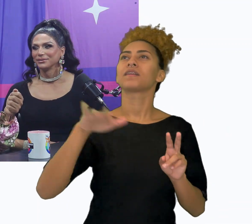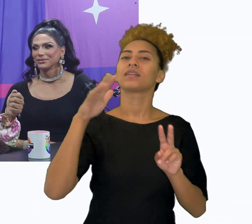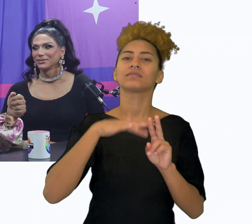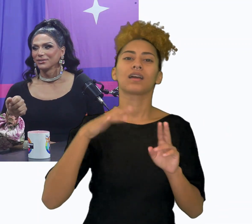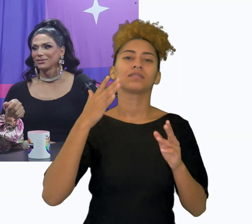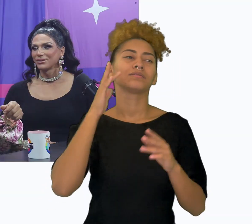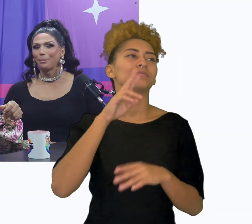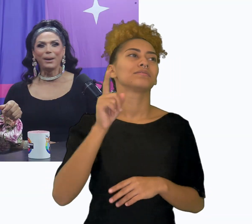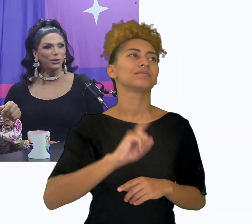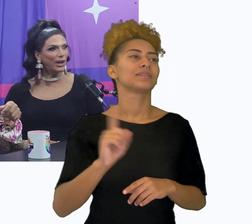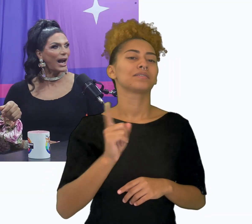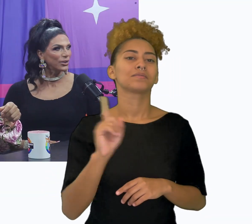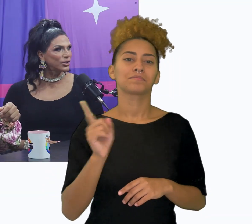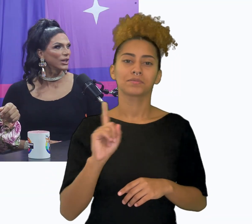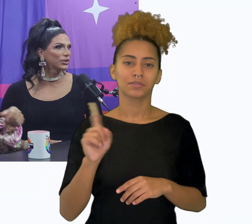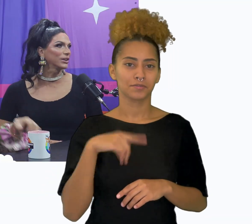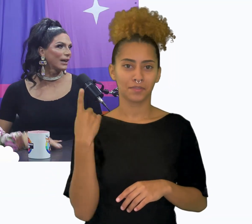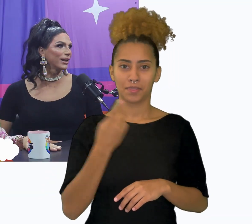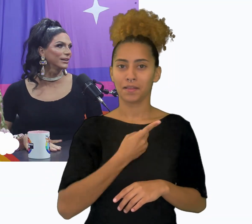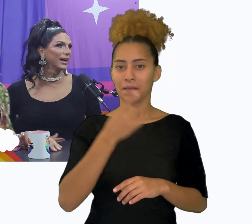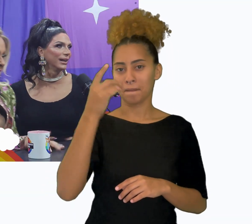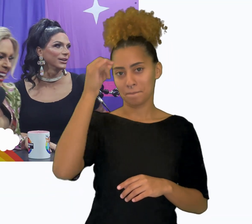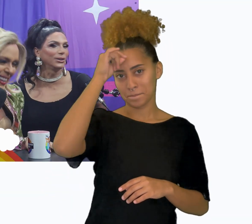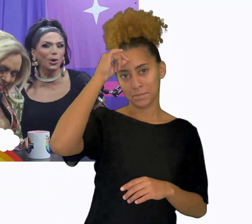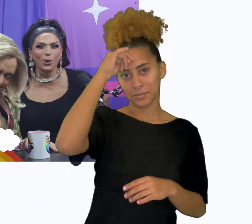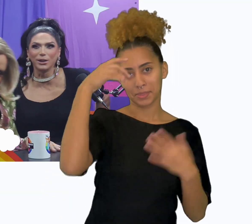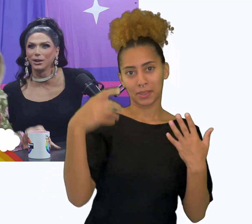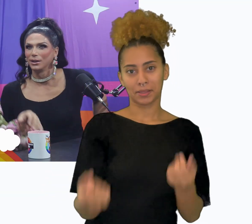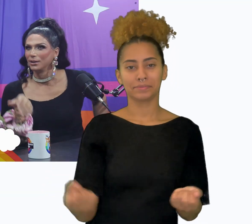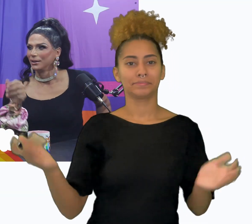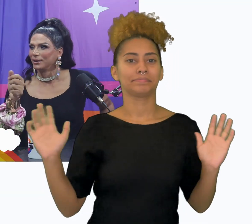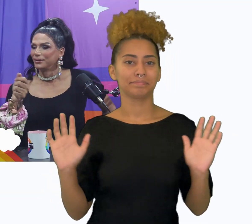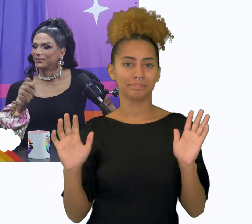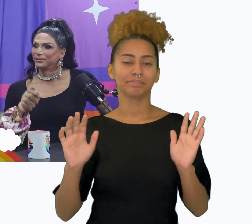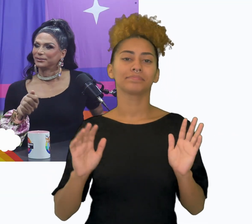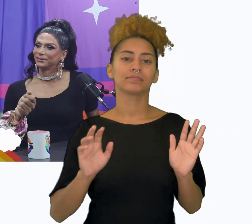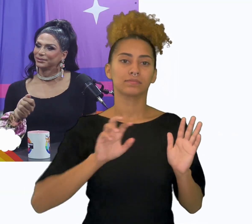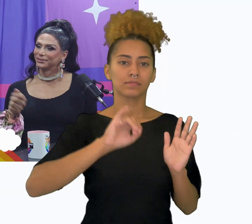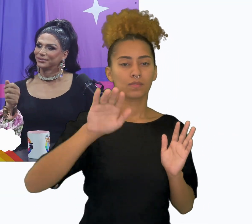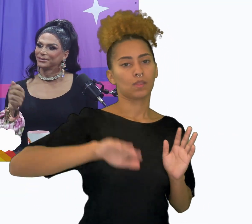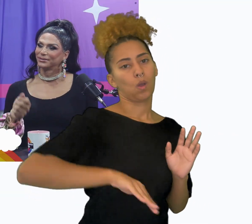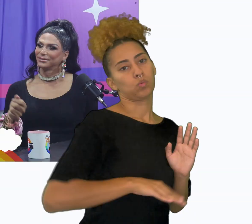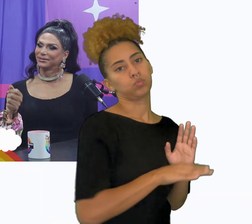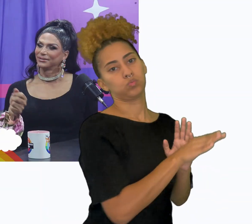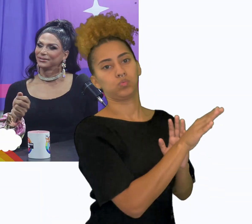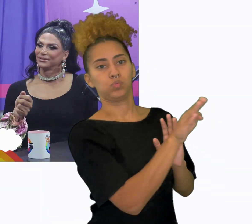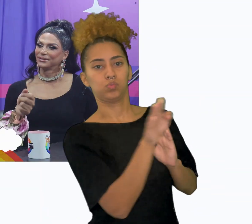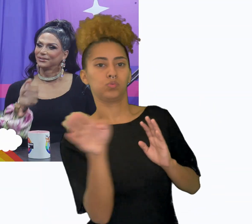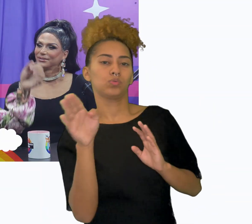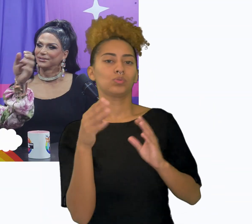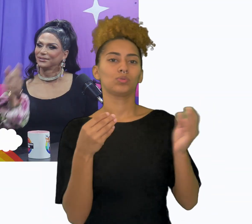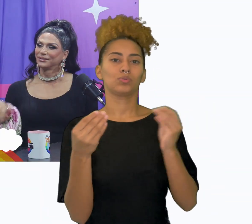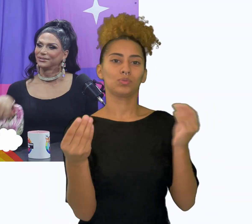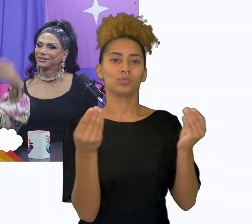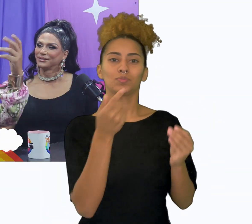Era uma besta, era. Besta era a gente que tava ali dentro, e doida. Quando dava a curva, ele fazia assim, ó.